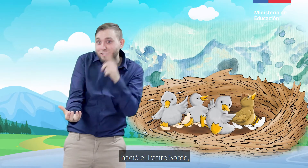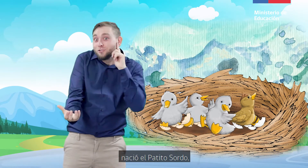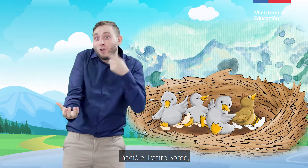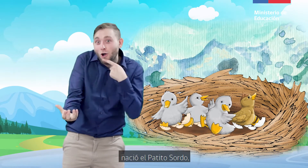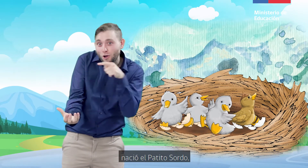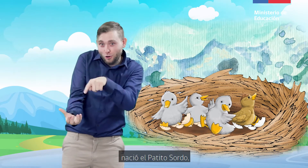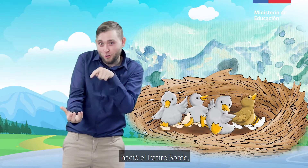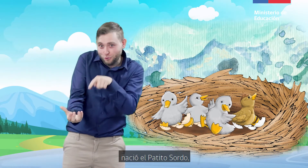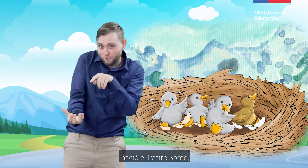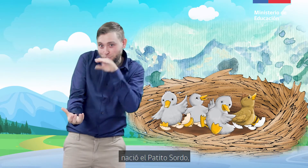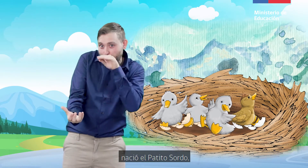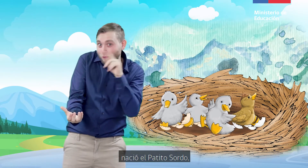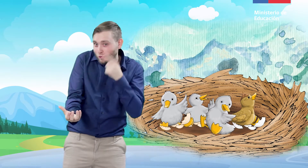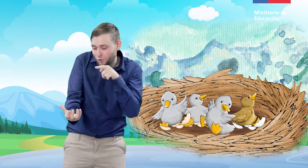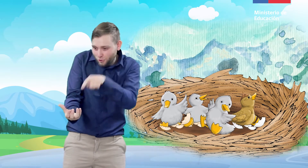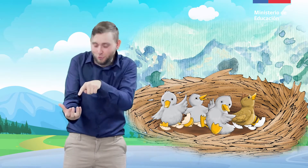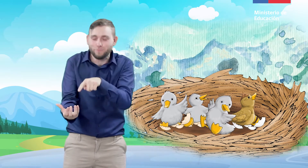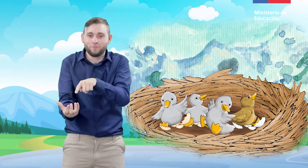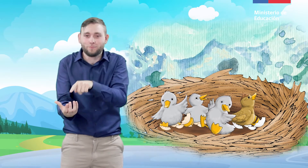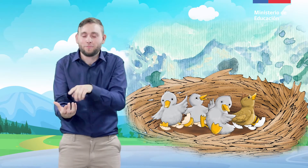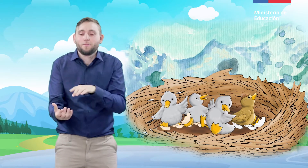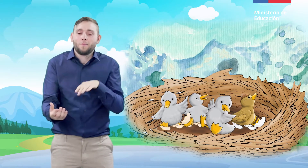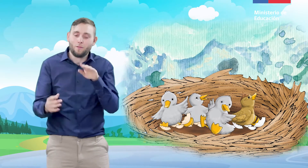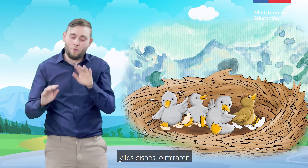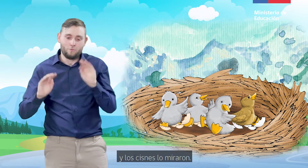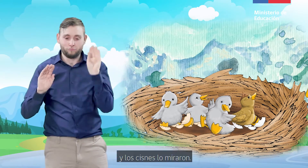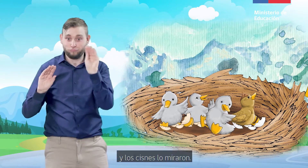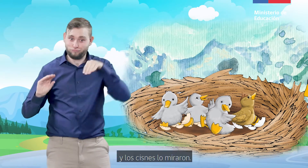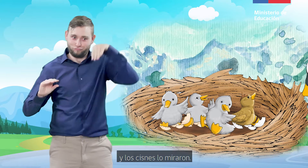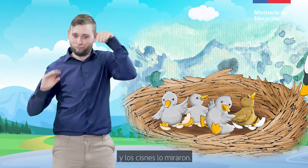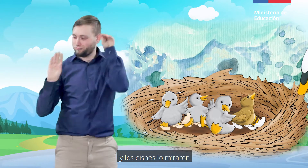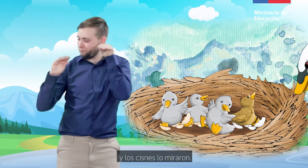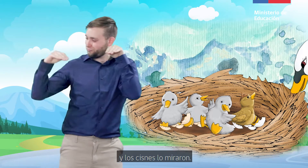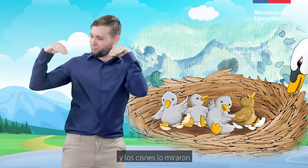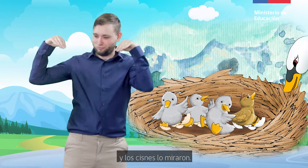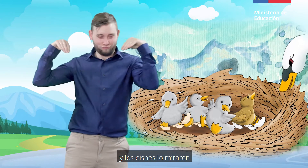nació el patito sordo. Y los cisnes lo miraron.